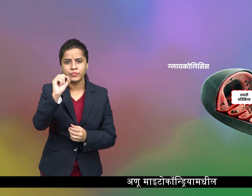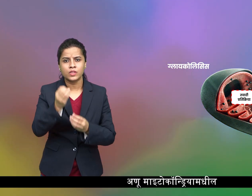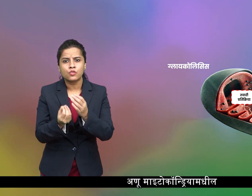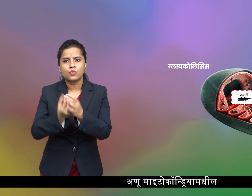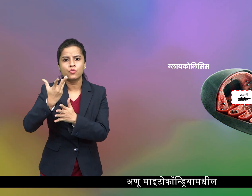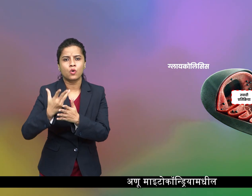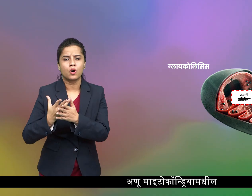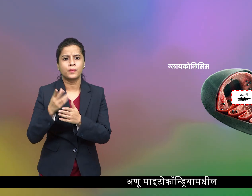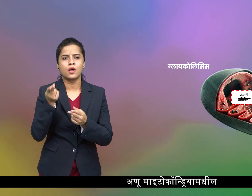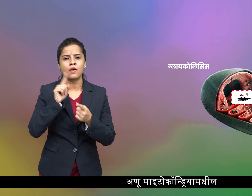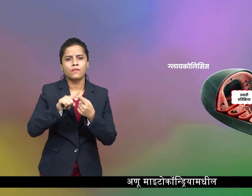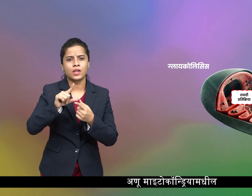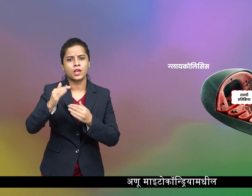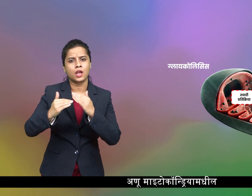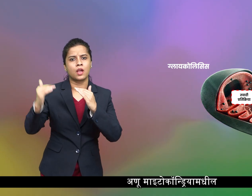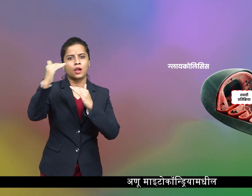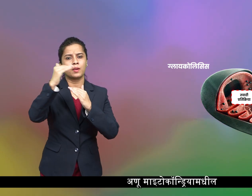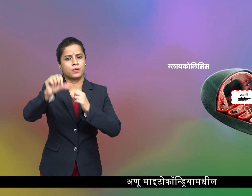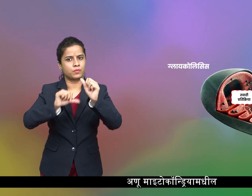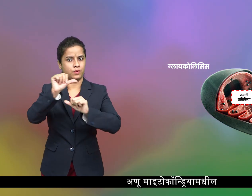अणू मायटोकॉन्ड्रियामधील